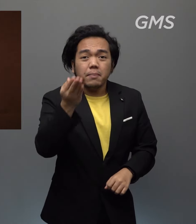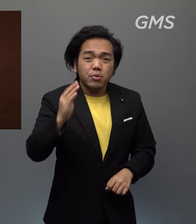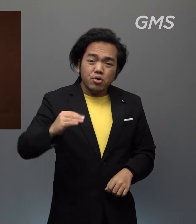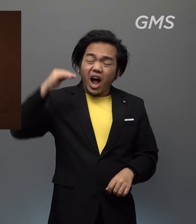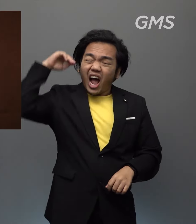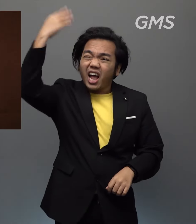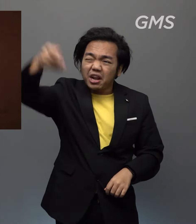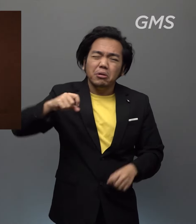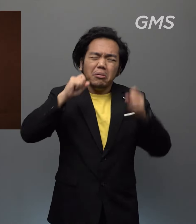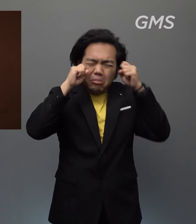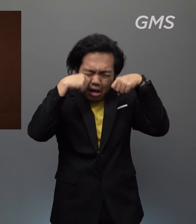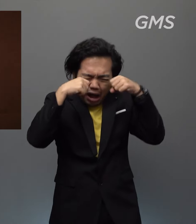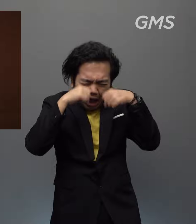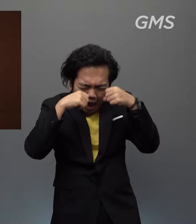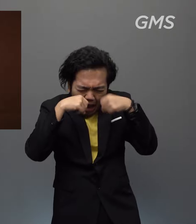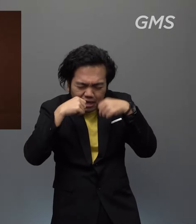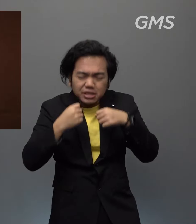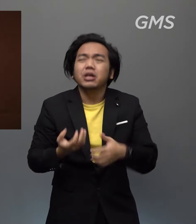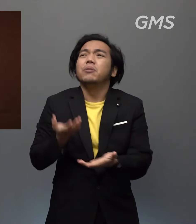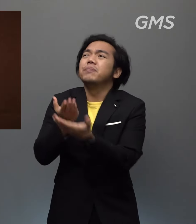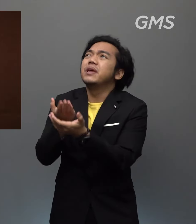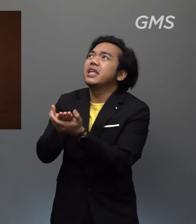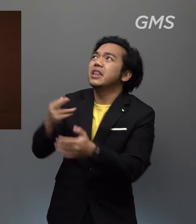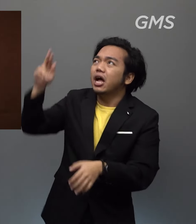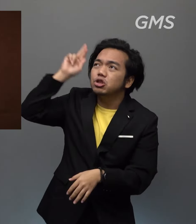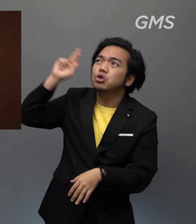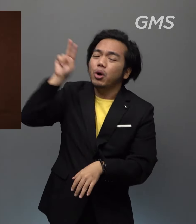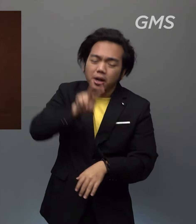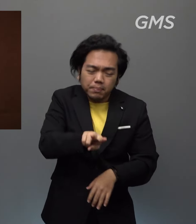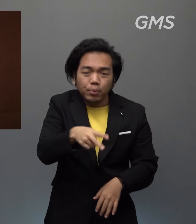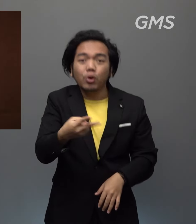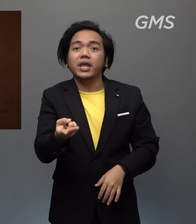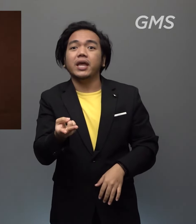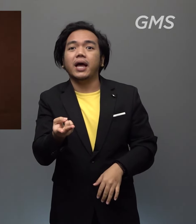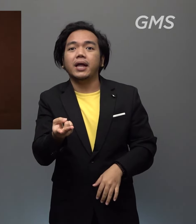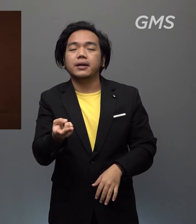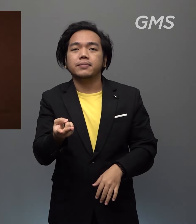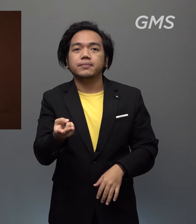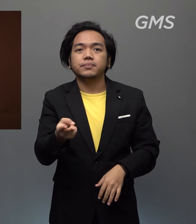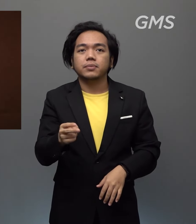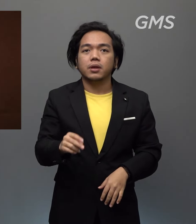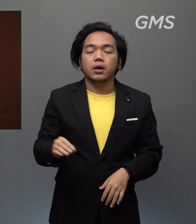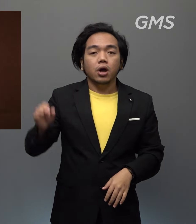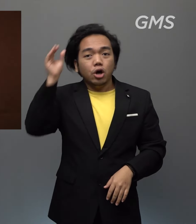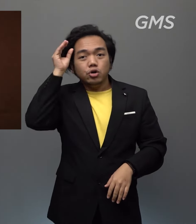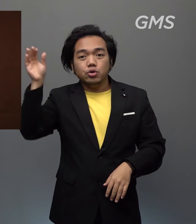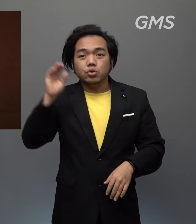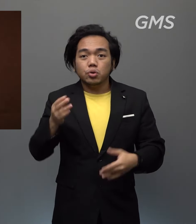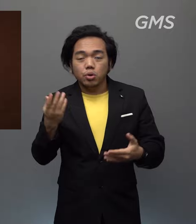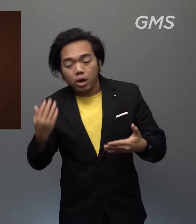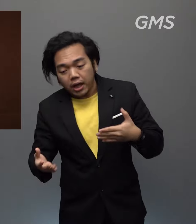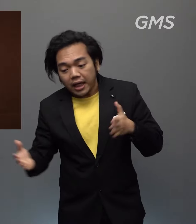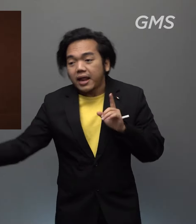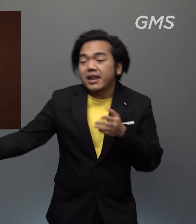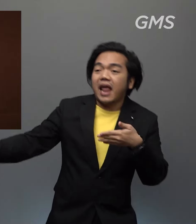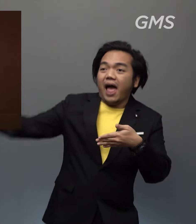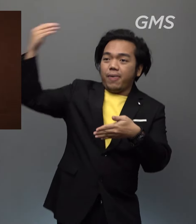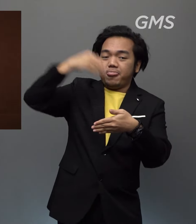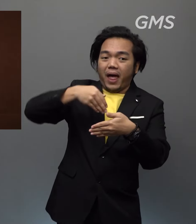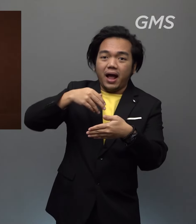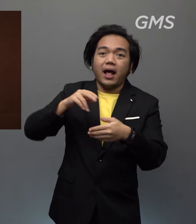berseru sama Tuhan untuk dipulihkan, untuk dikembalikan, untuk dibawa balik kepada kehendak Allah. Tapi